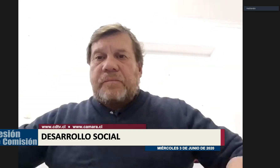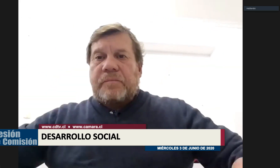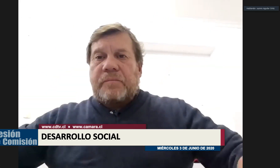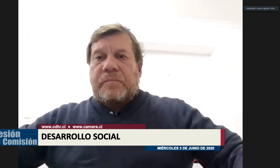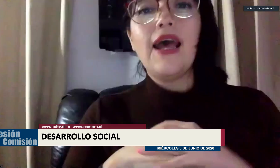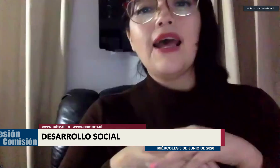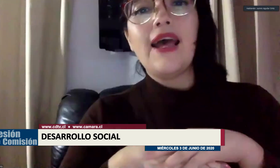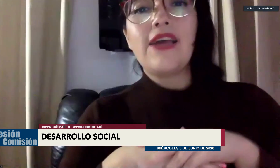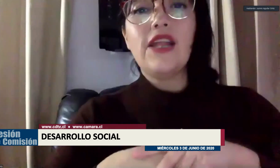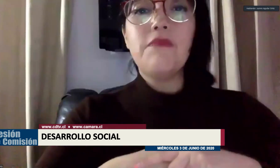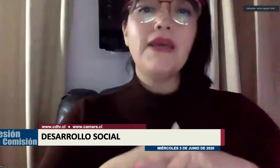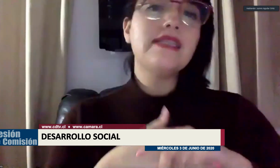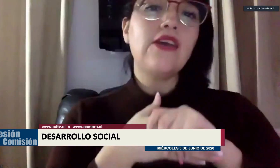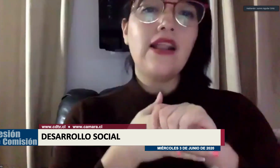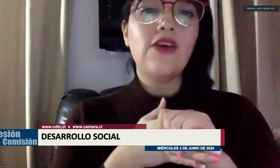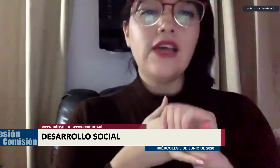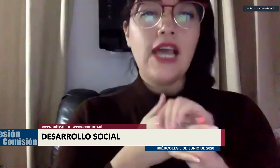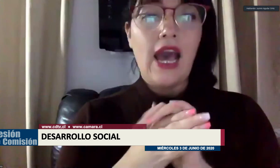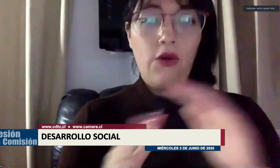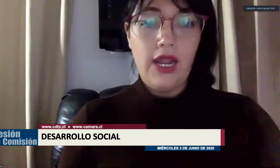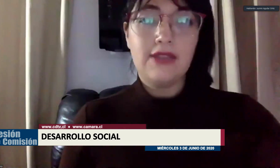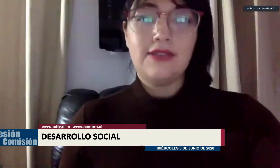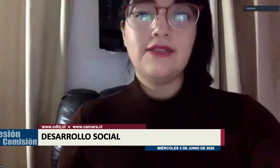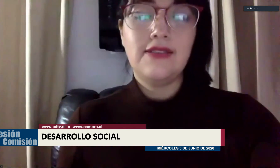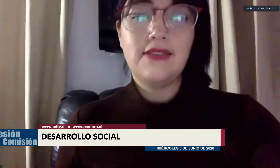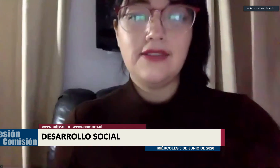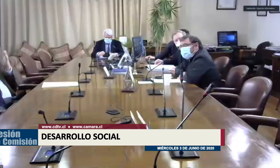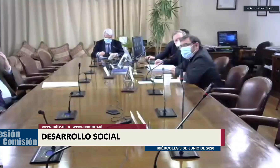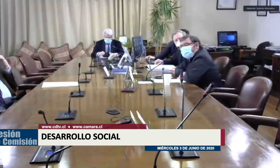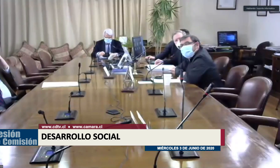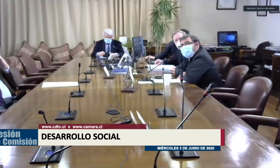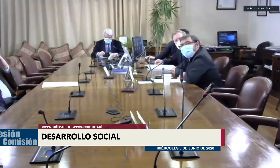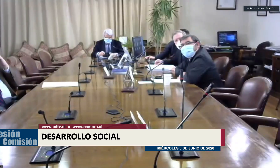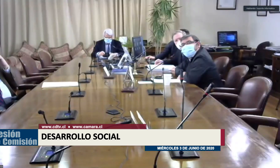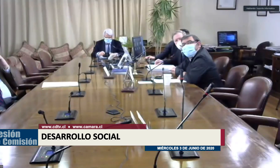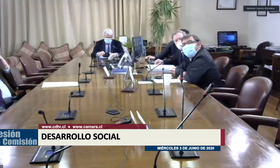Pregunta a qué hora empieza, yo le digo que ahora. Ahora, exactamente.